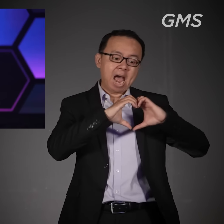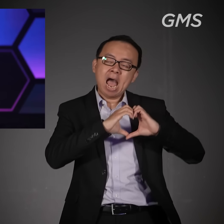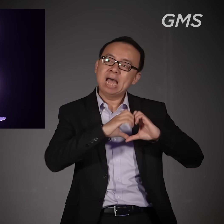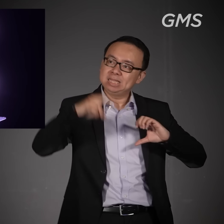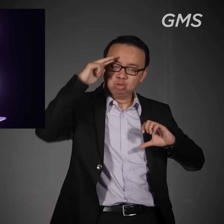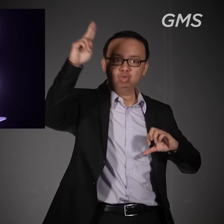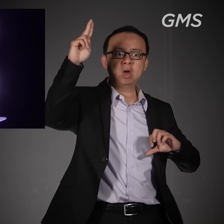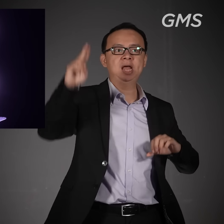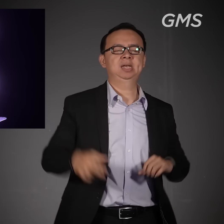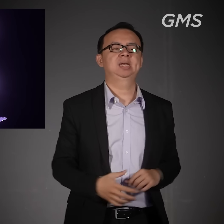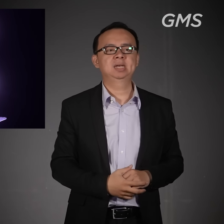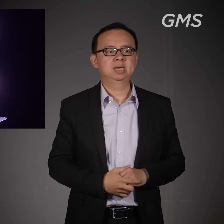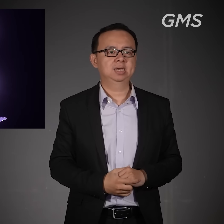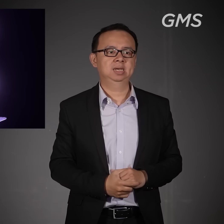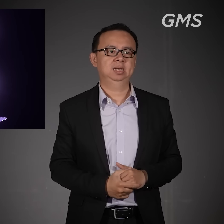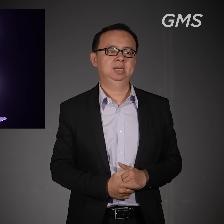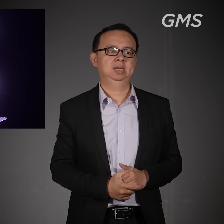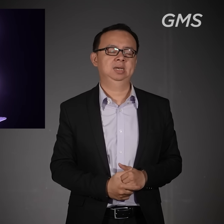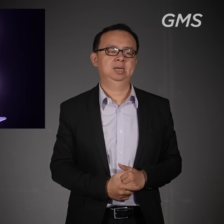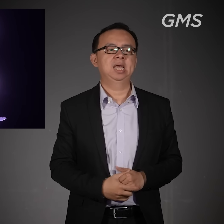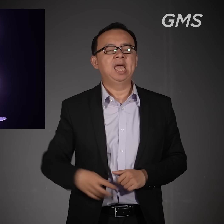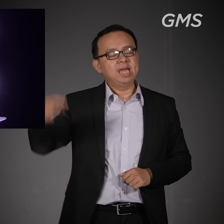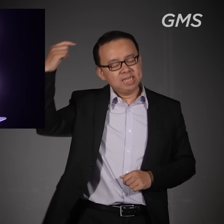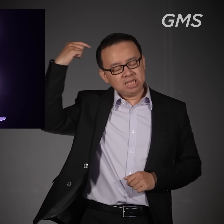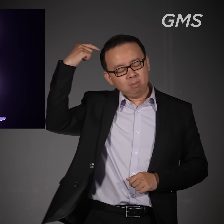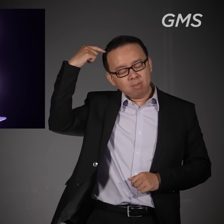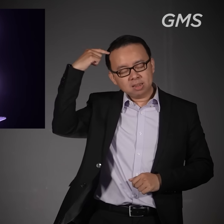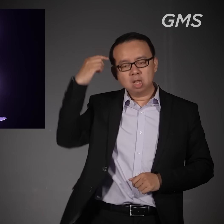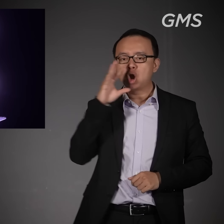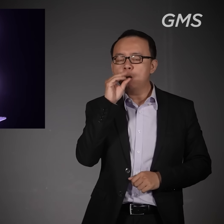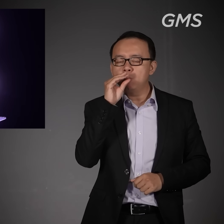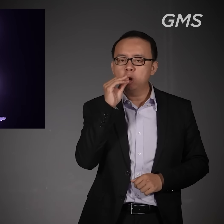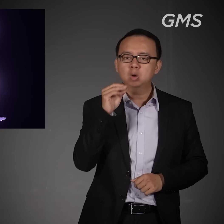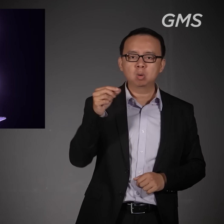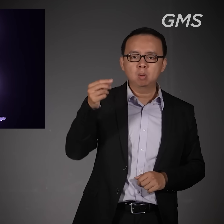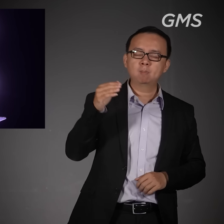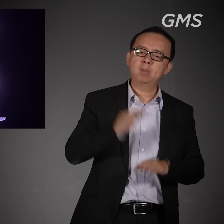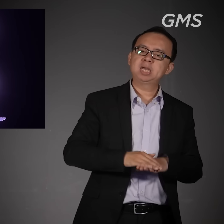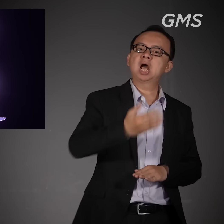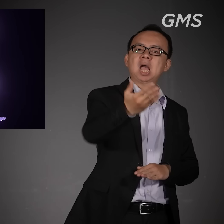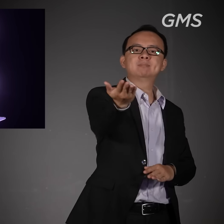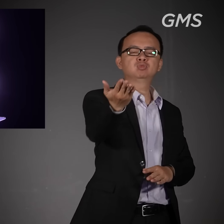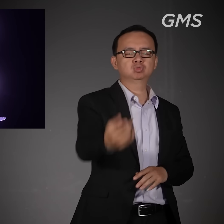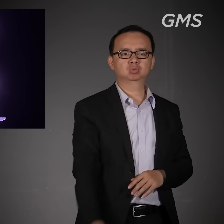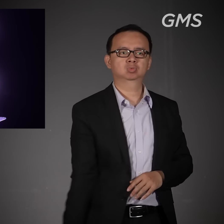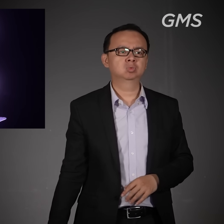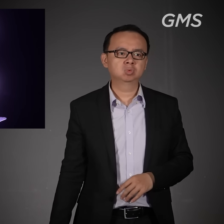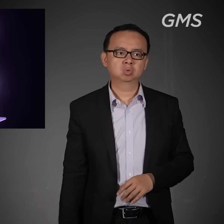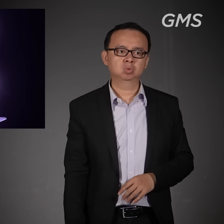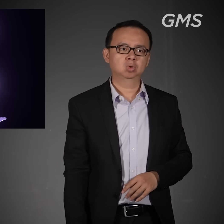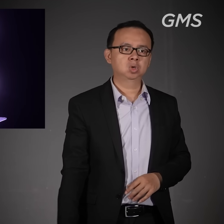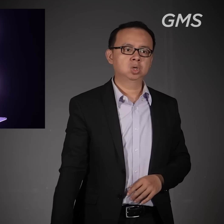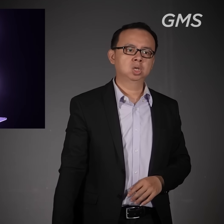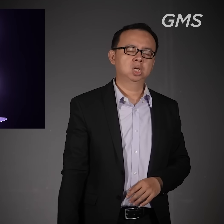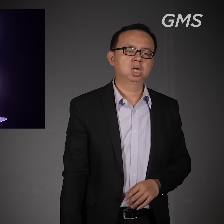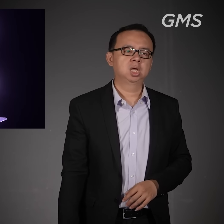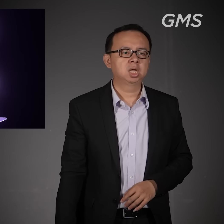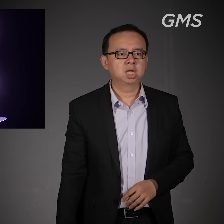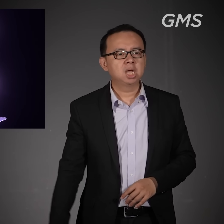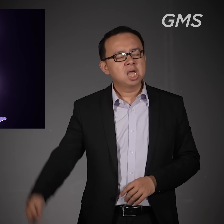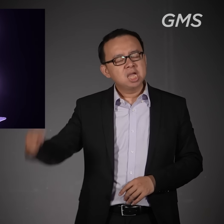intisarinya. Wisdom speaking to you. Wisdom is speaking to us. Hikmat sedang